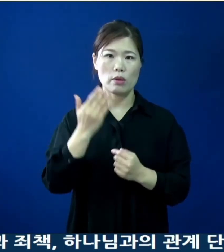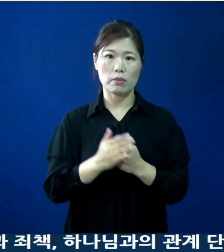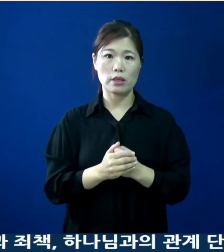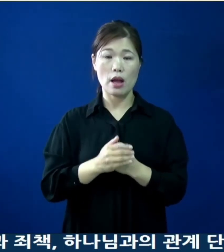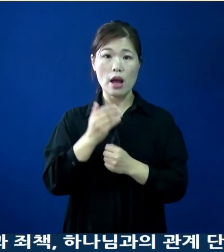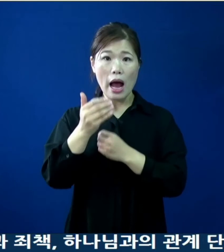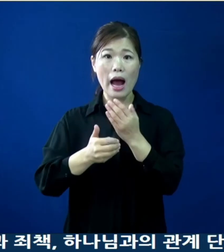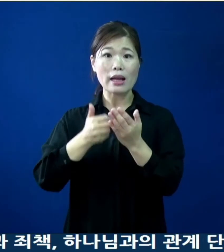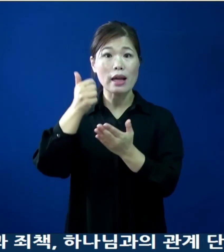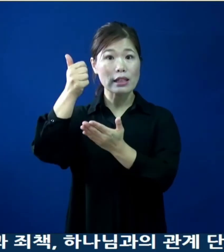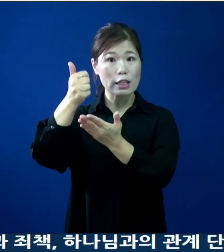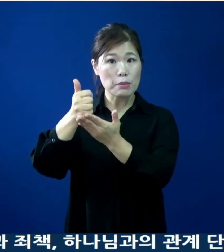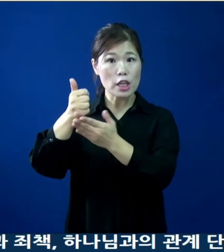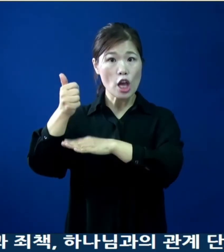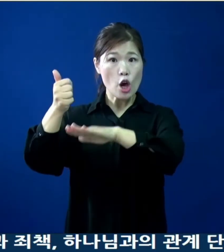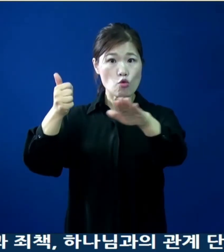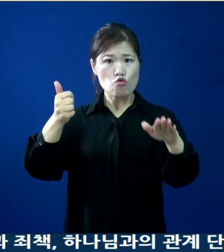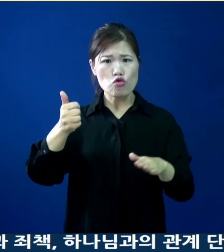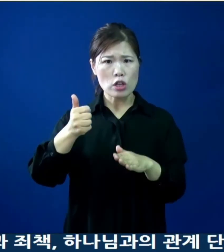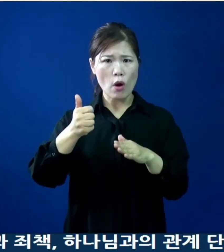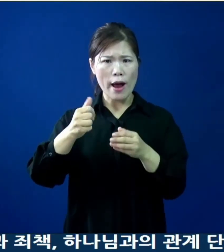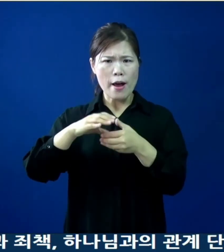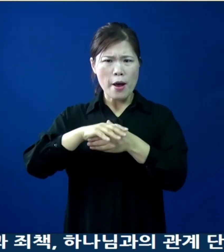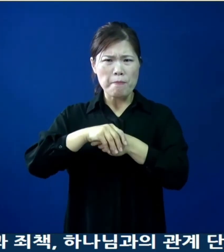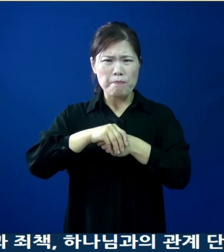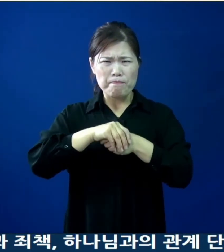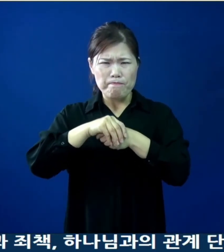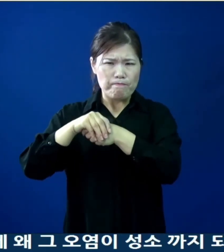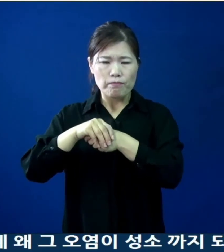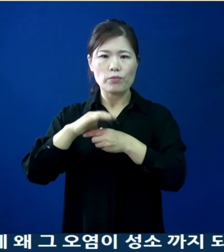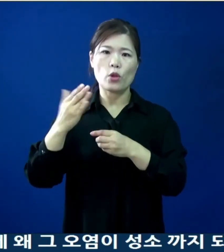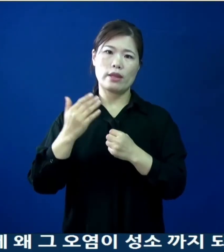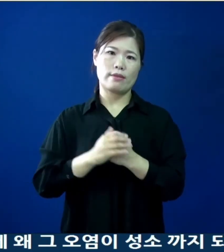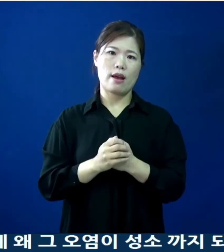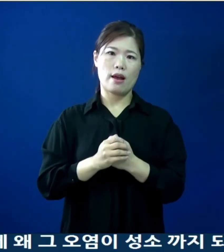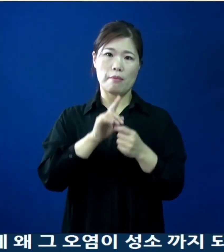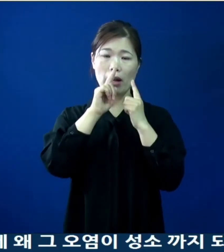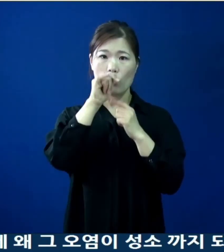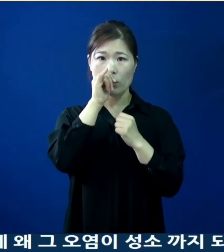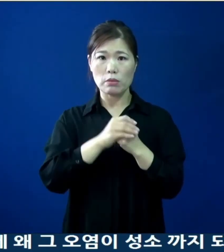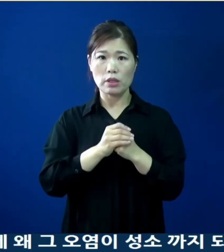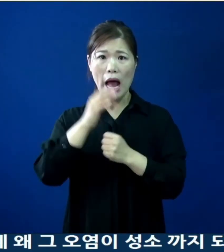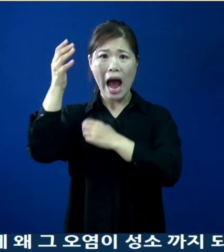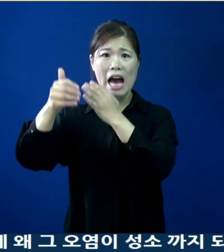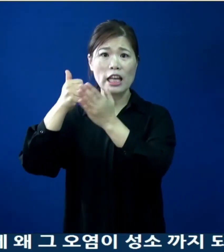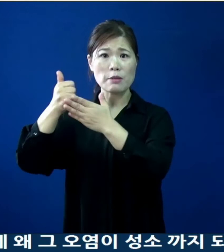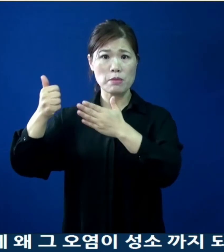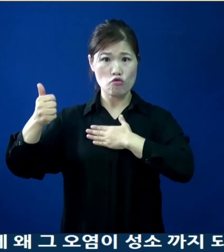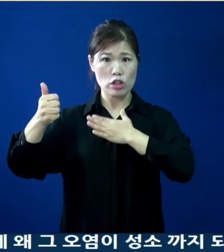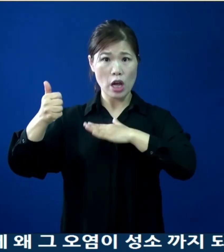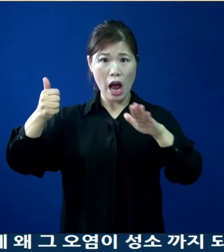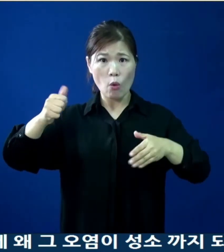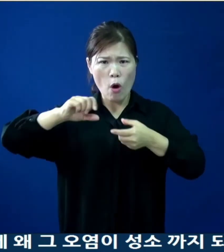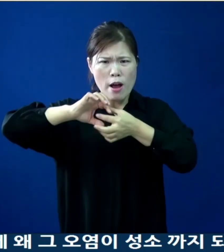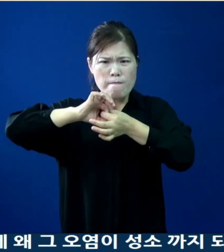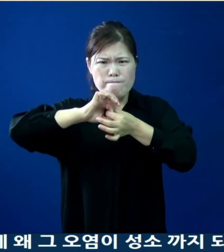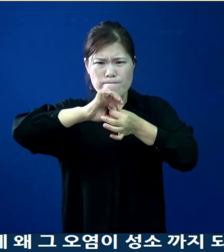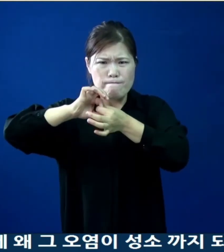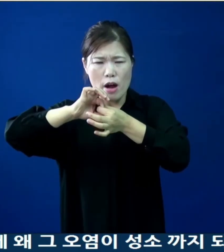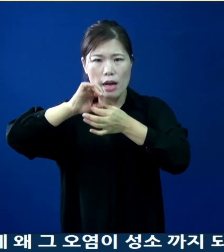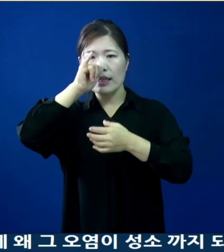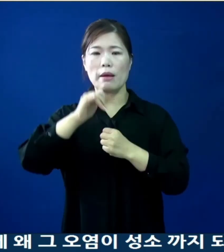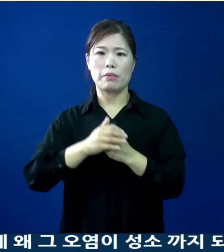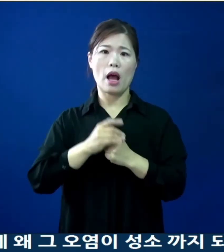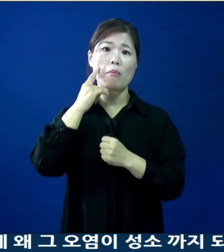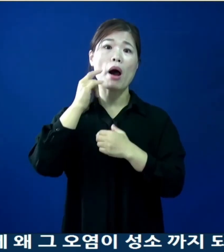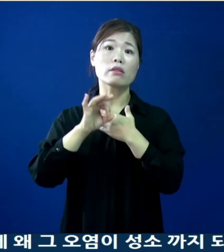하나님이 우리와 결속되어져 있다는 뜻입니다. 하나님이 우리와 묶여져 있다는 뜻입니다. 하나님이 우리와 아무 상관이